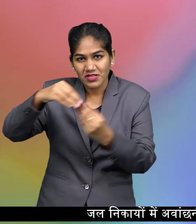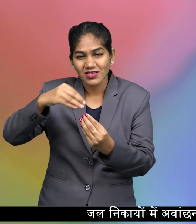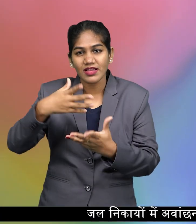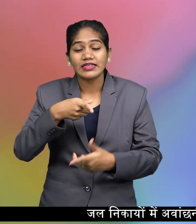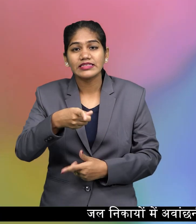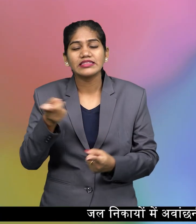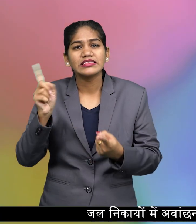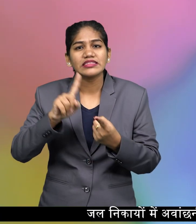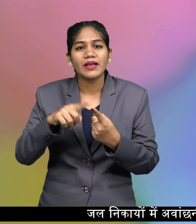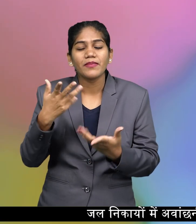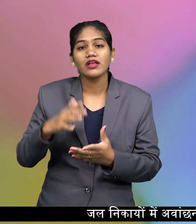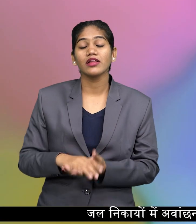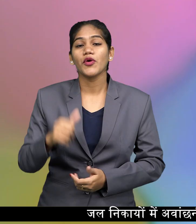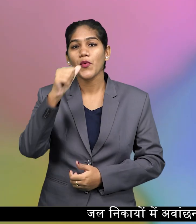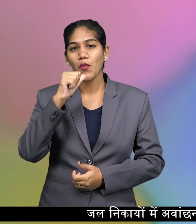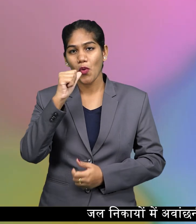है।